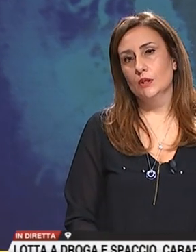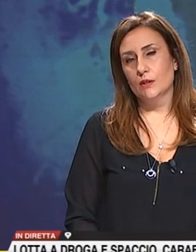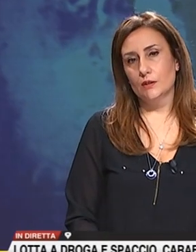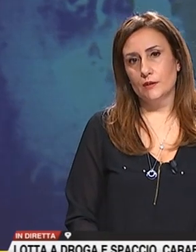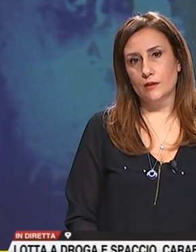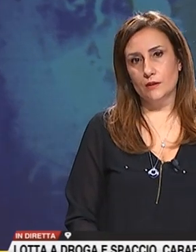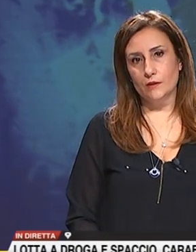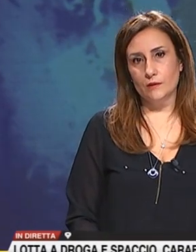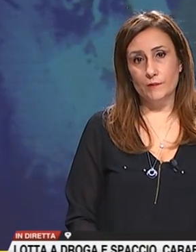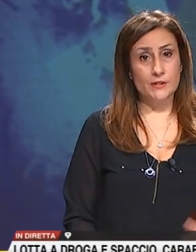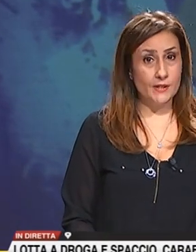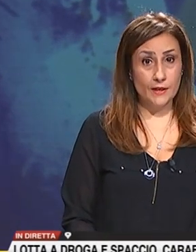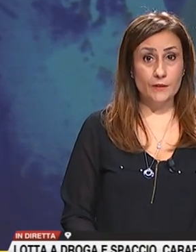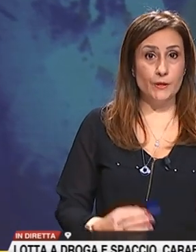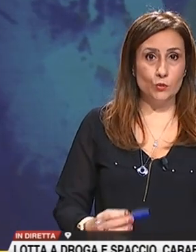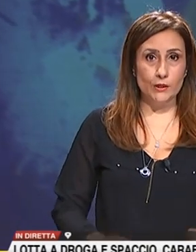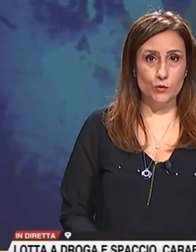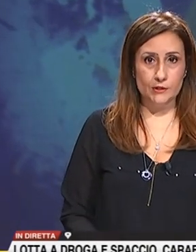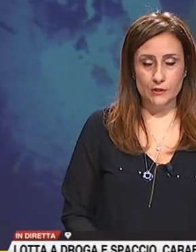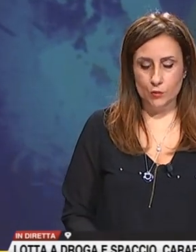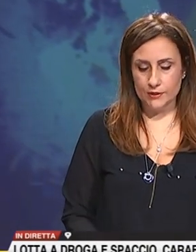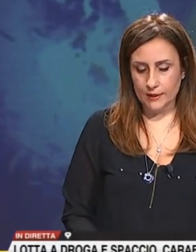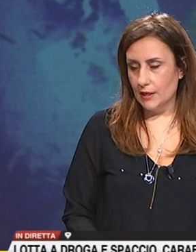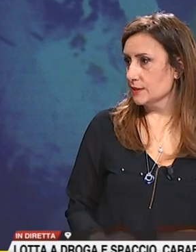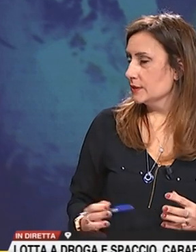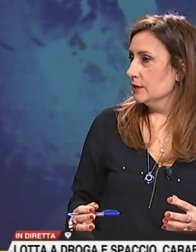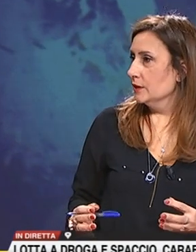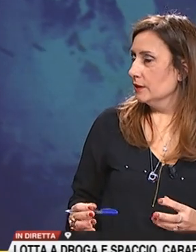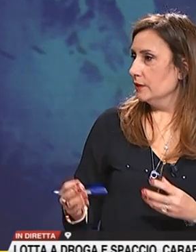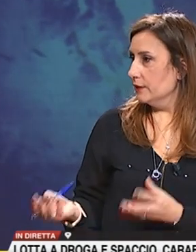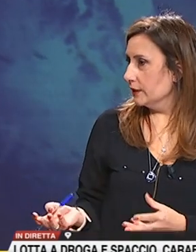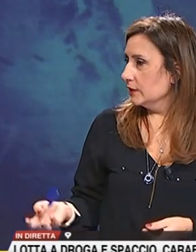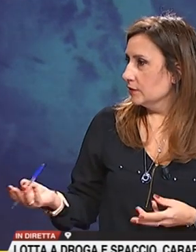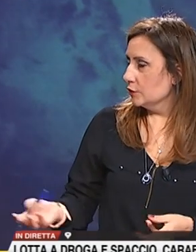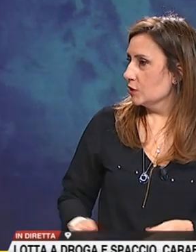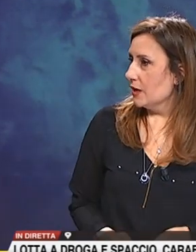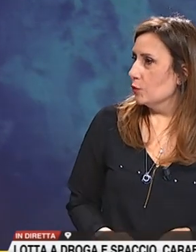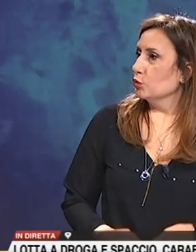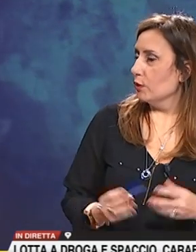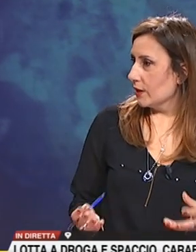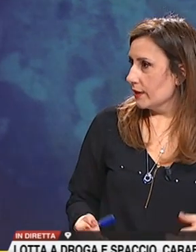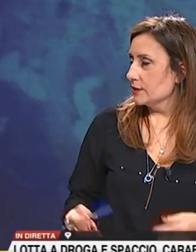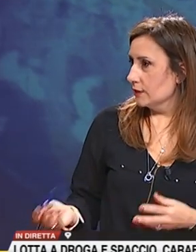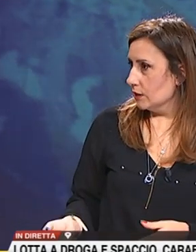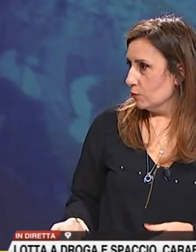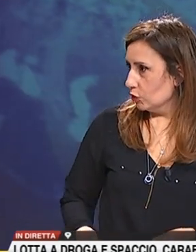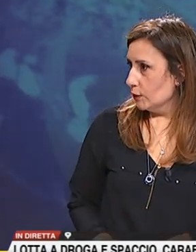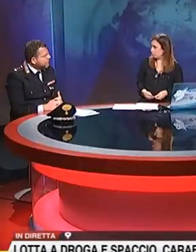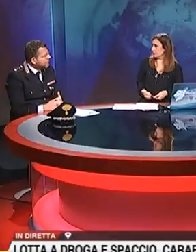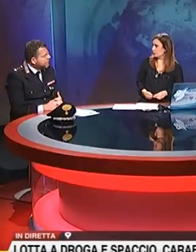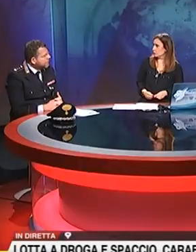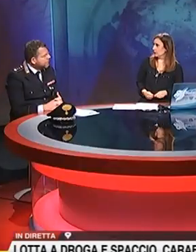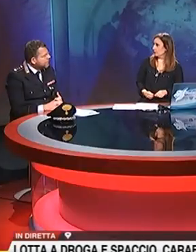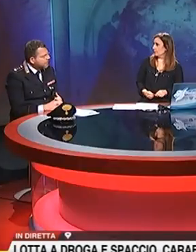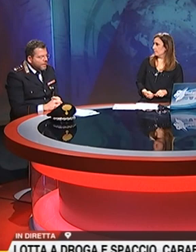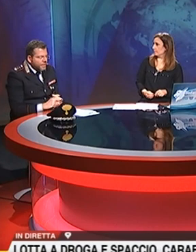l'intervento del SERD per aiutare questi ragazzi. Ieri dicevamo due arresti nel Monte